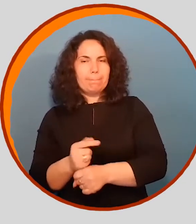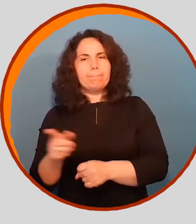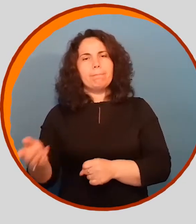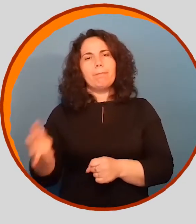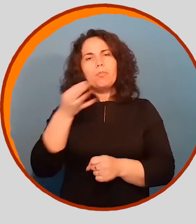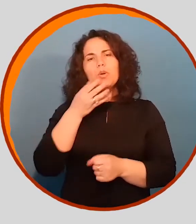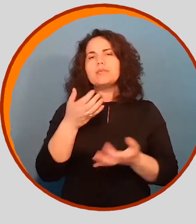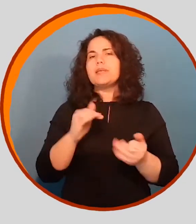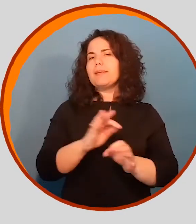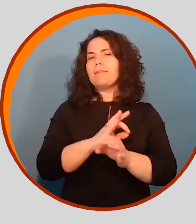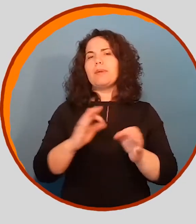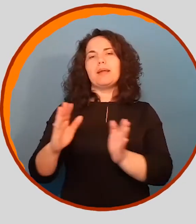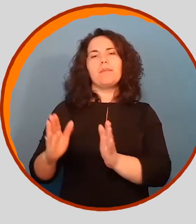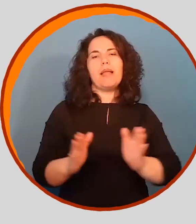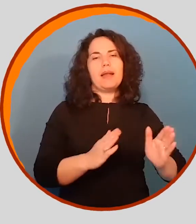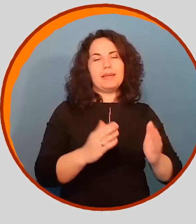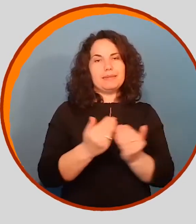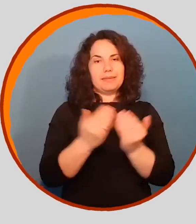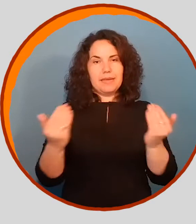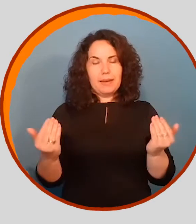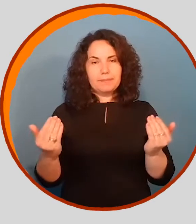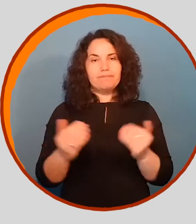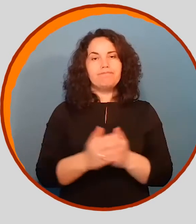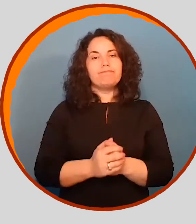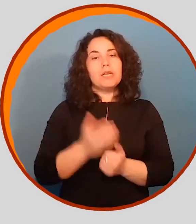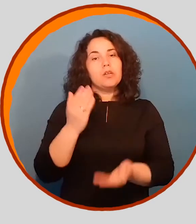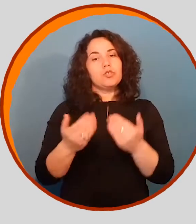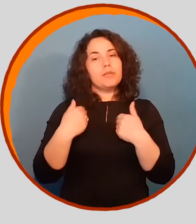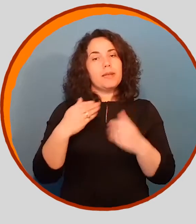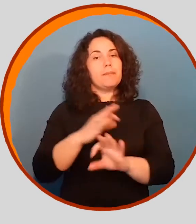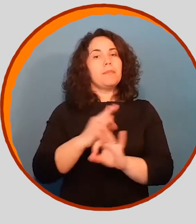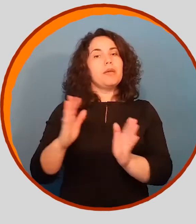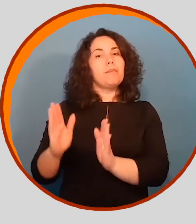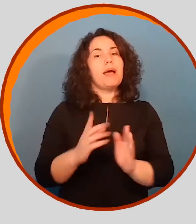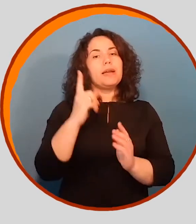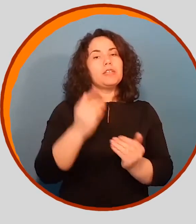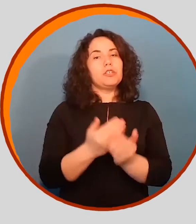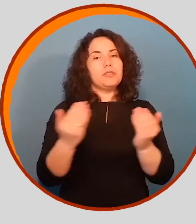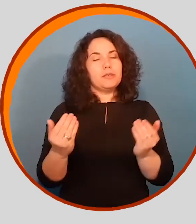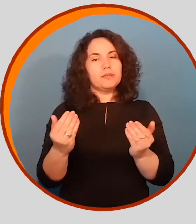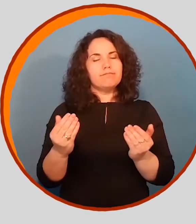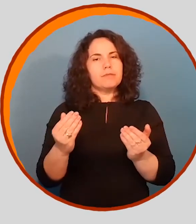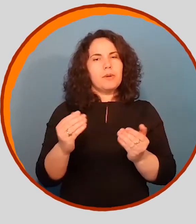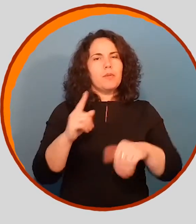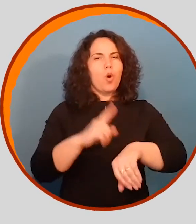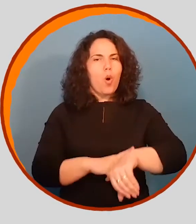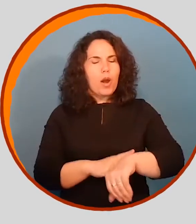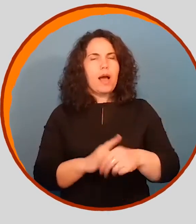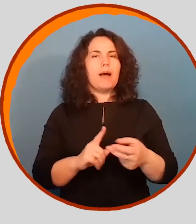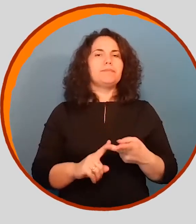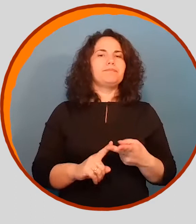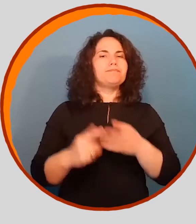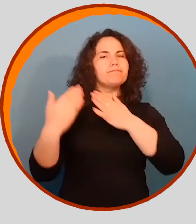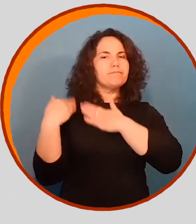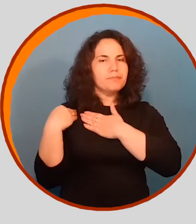një rutinë e mirë, një rutinë e shëndetshme, siç e themi zakonisht? Atëherë kur ajo është e planifikuar, kur vërtet përcakton